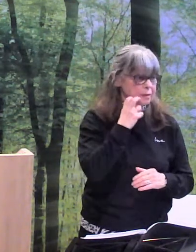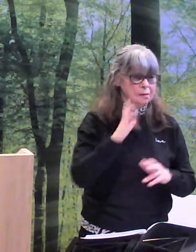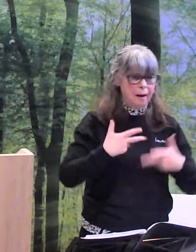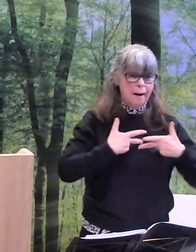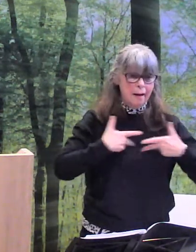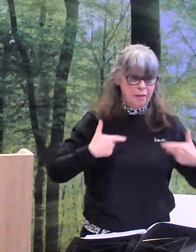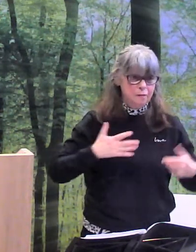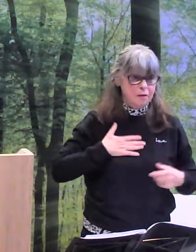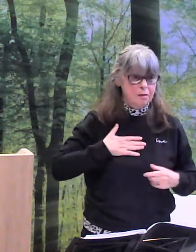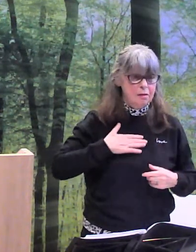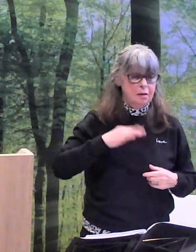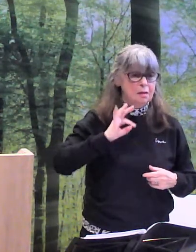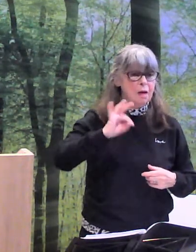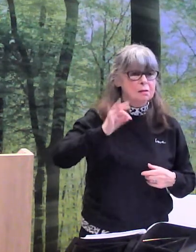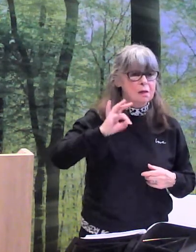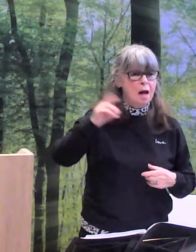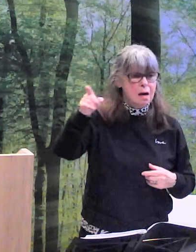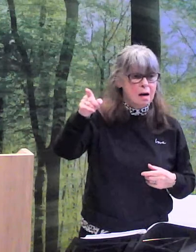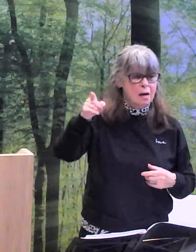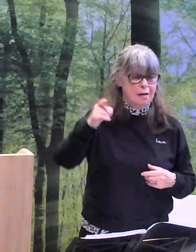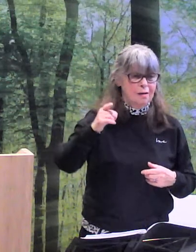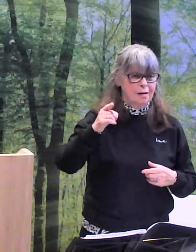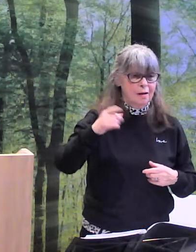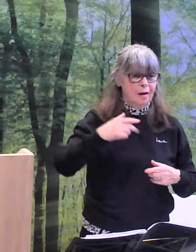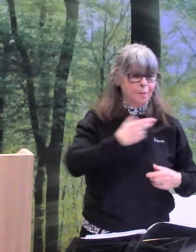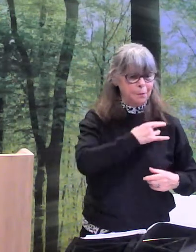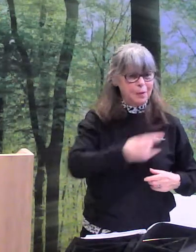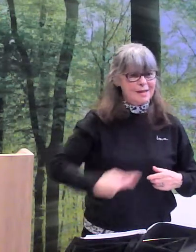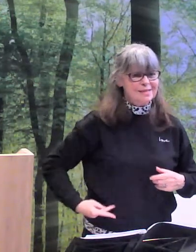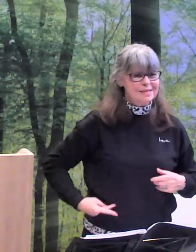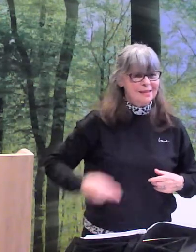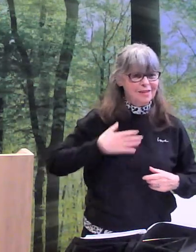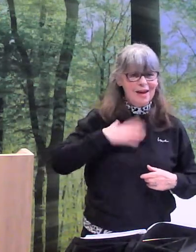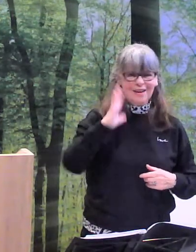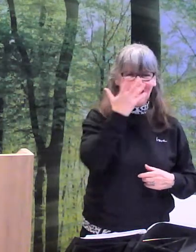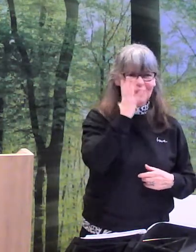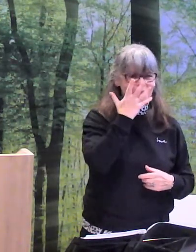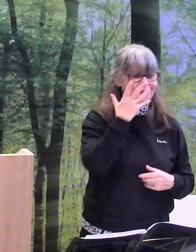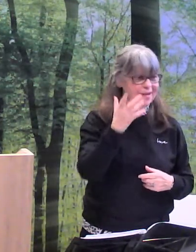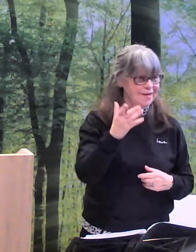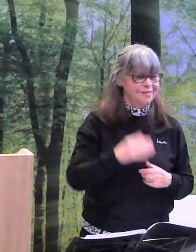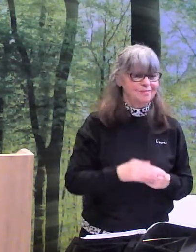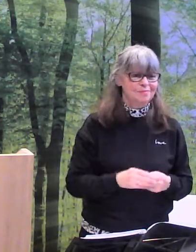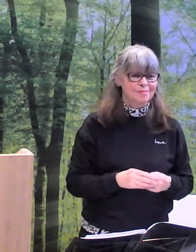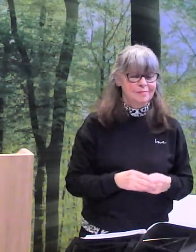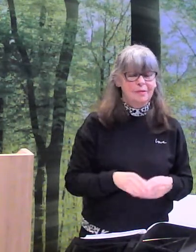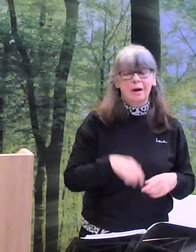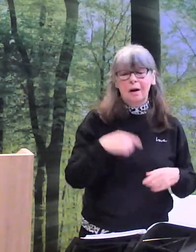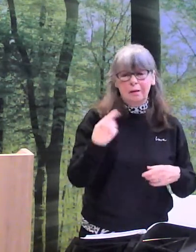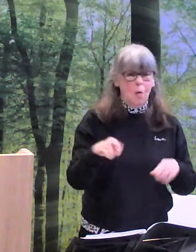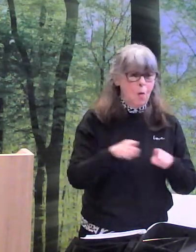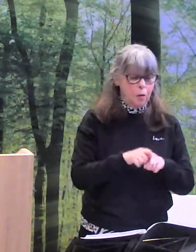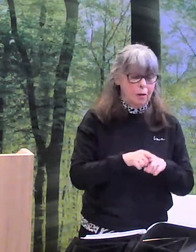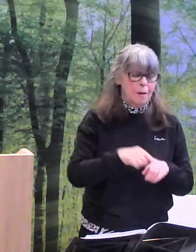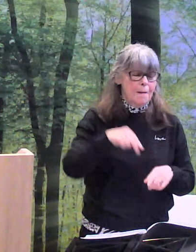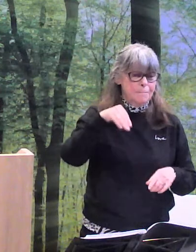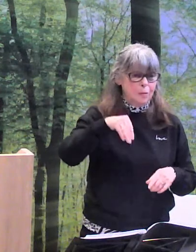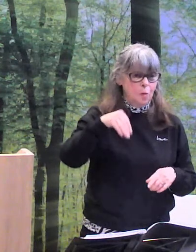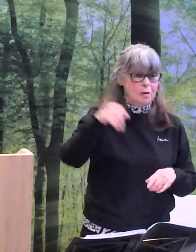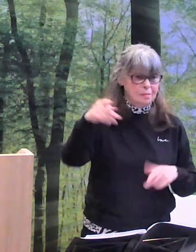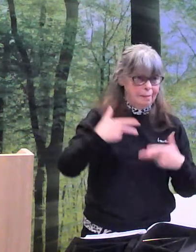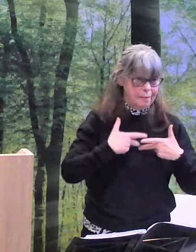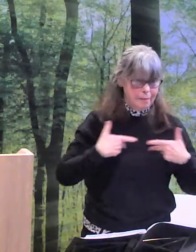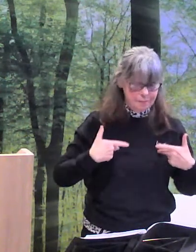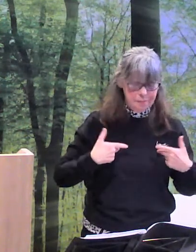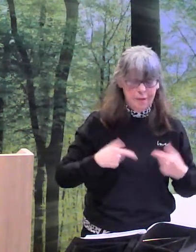Vroeger, Hendrik was lid van de Schakel. Hij was prins carnaval. Hij was